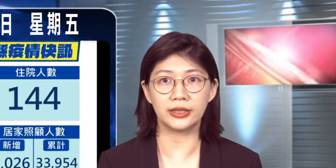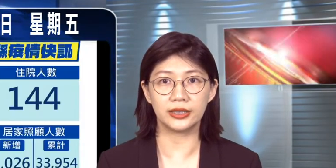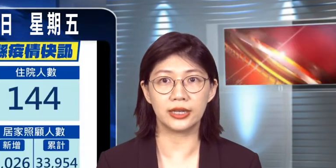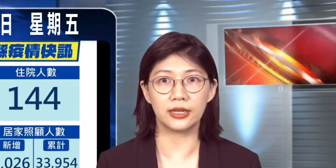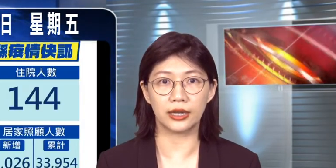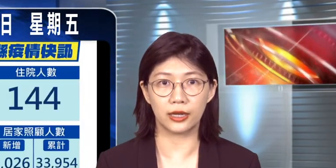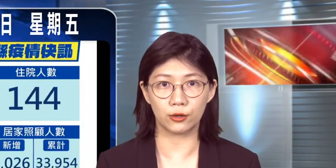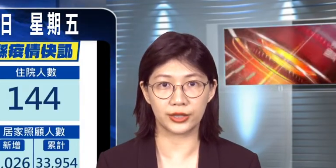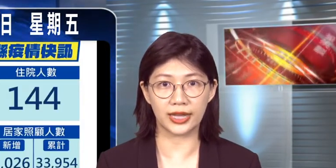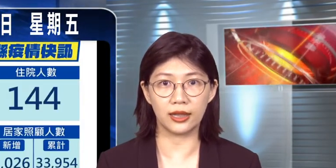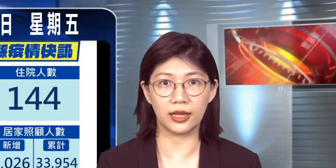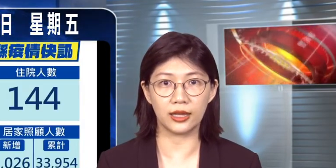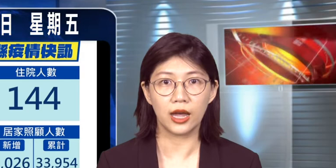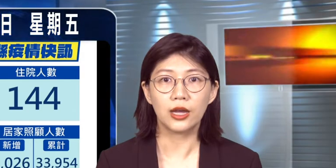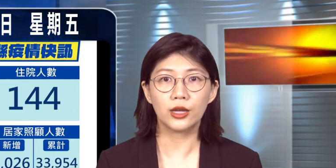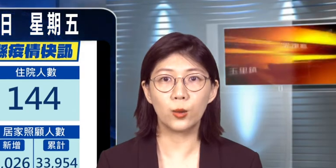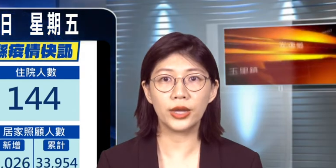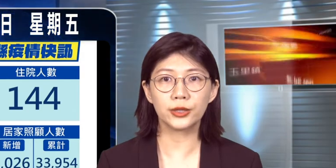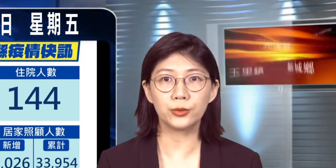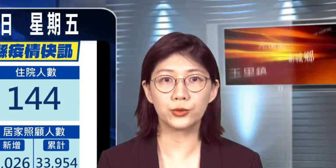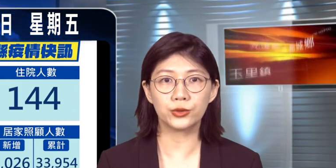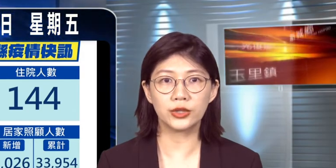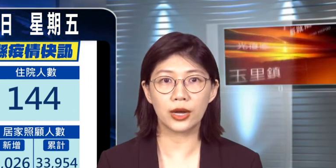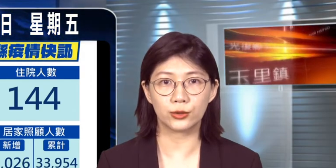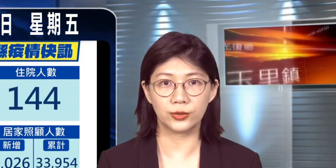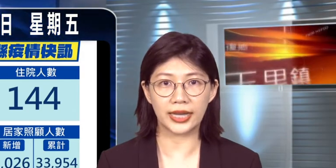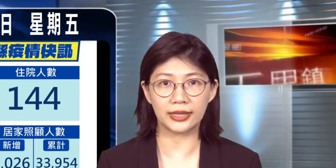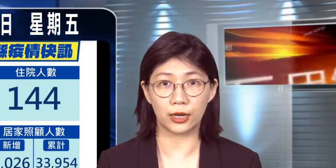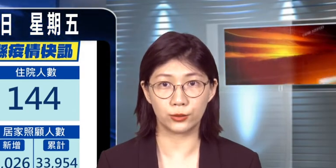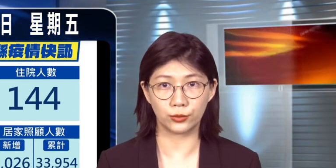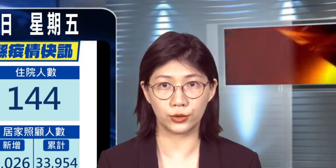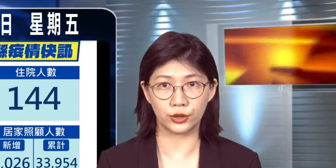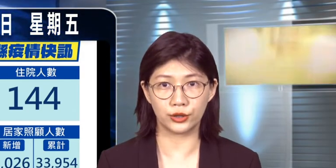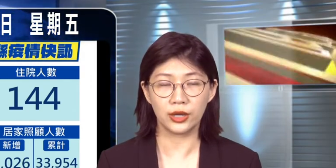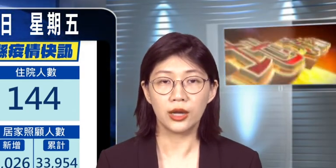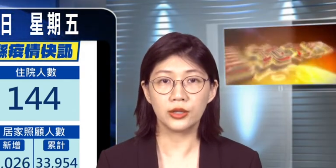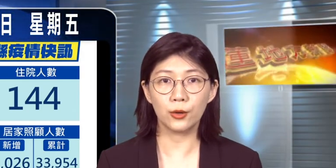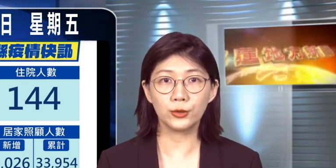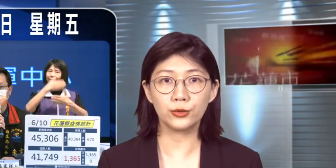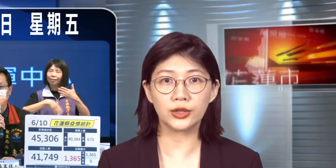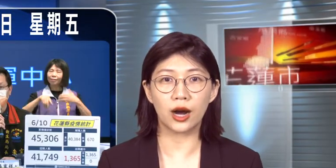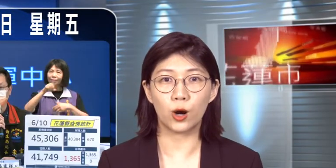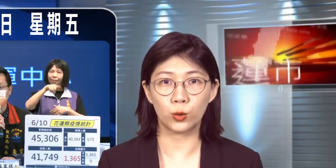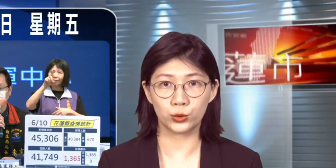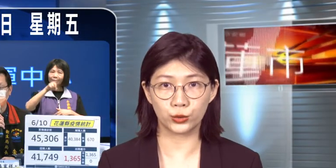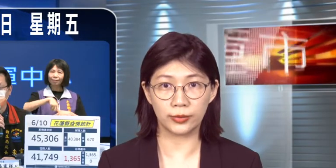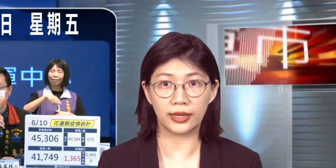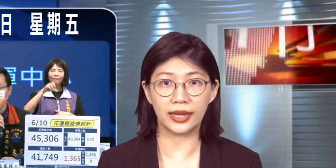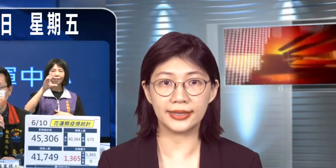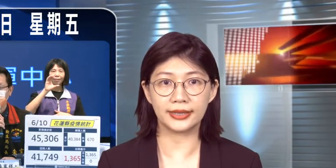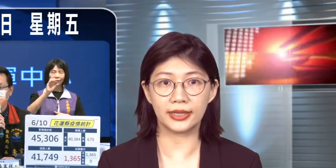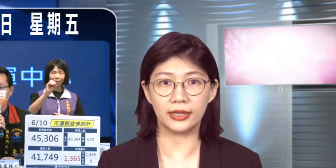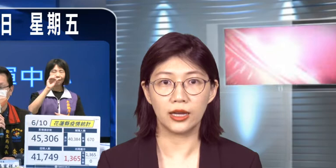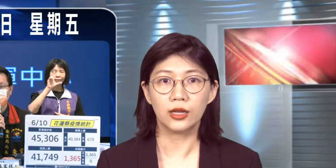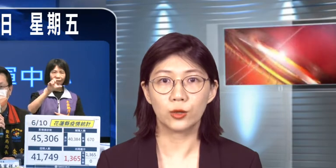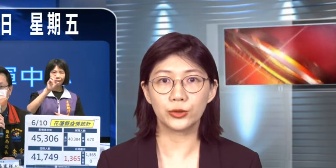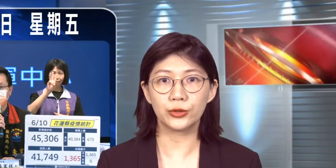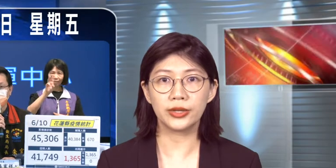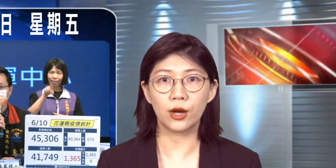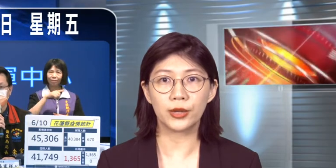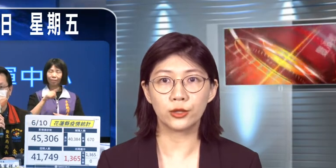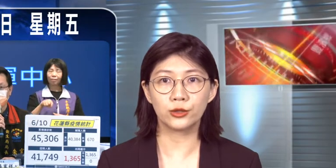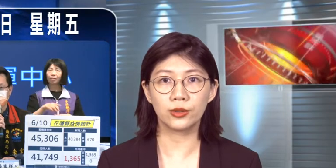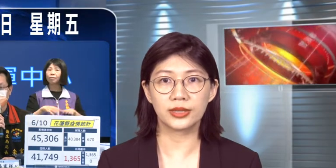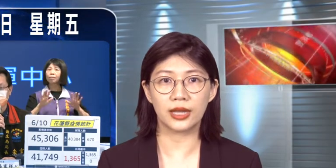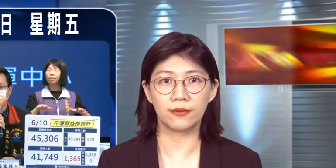诊1063例，由卫生局长朱家祥主持，教育处长翁淑敏列席，同时